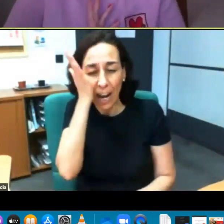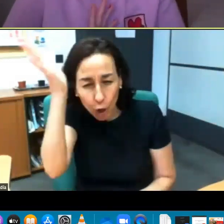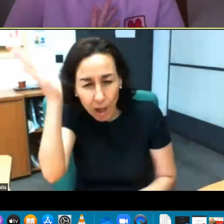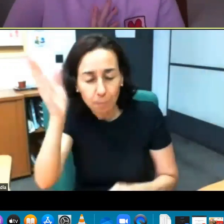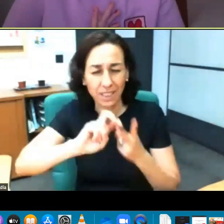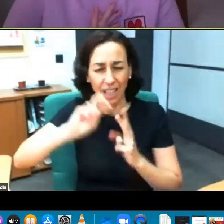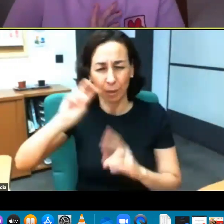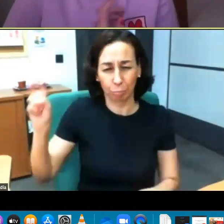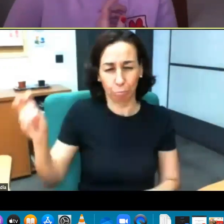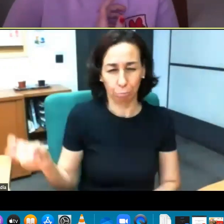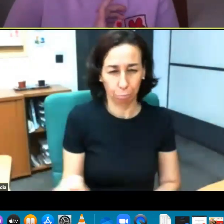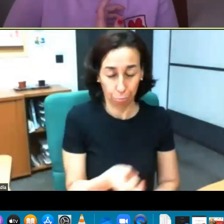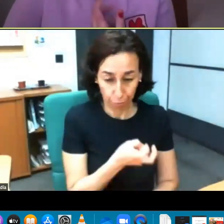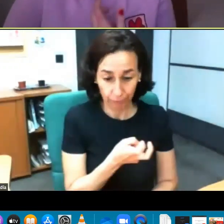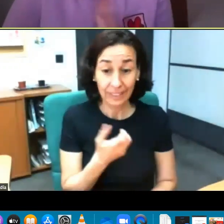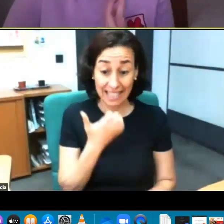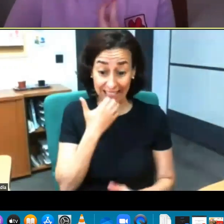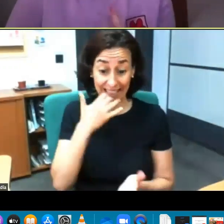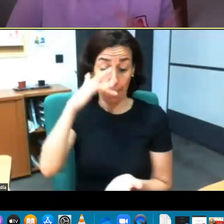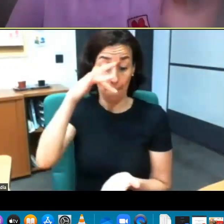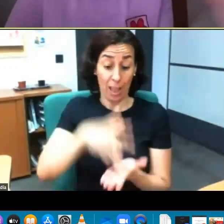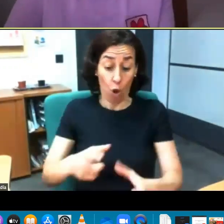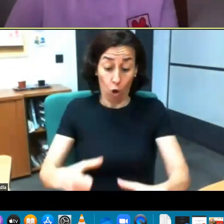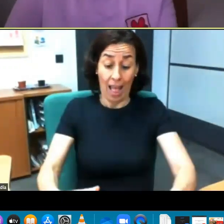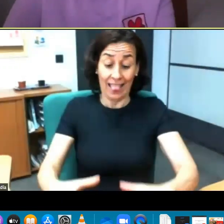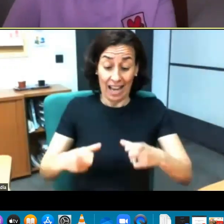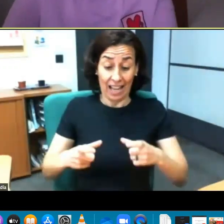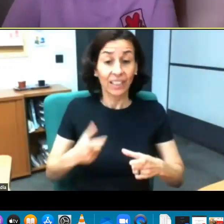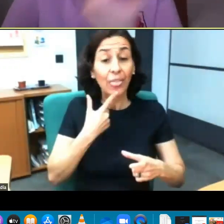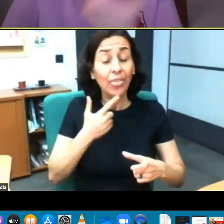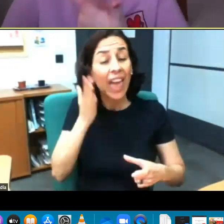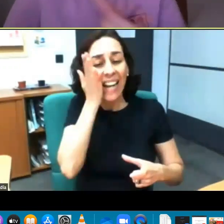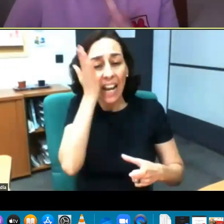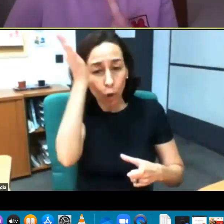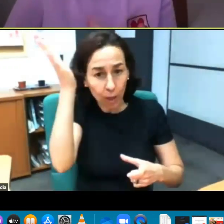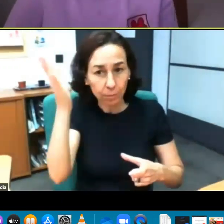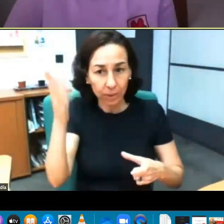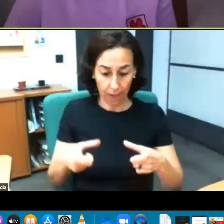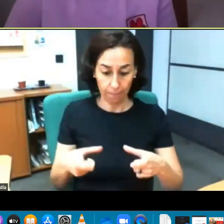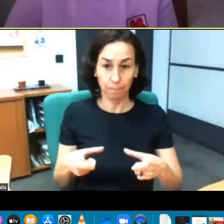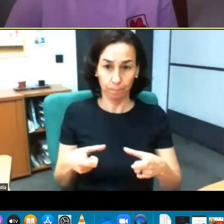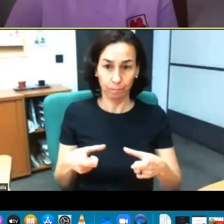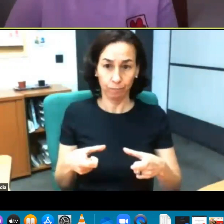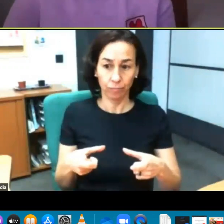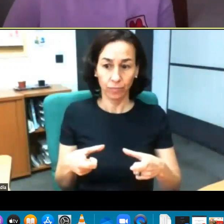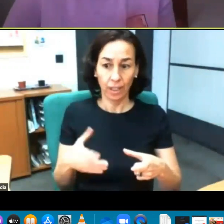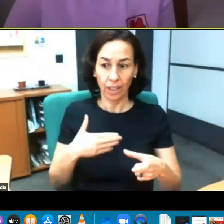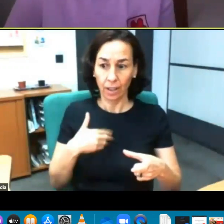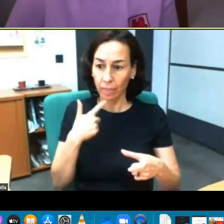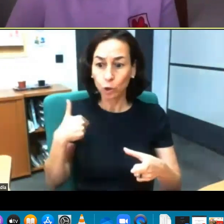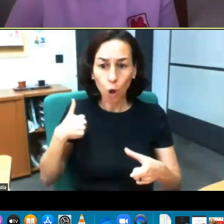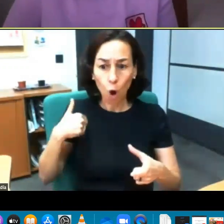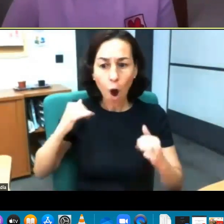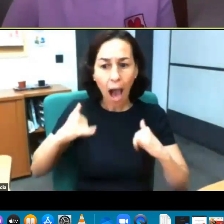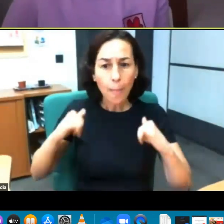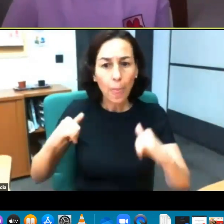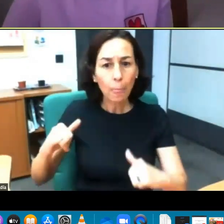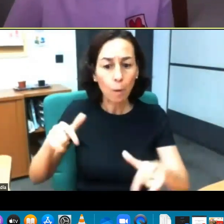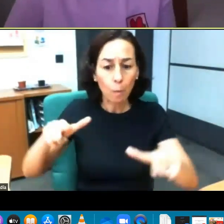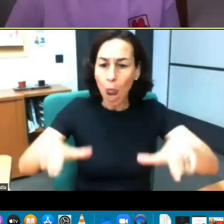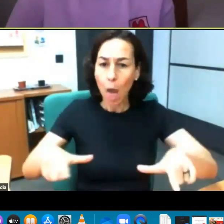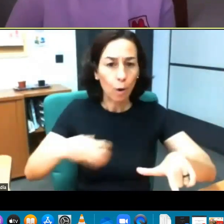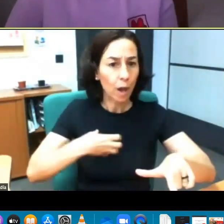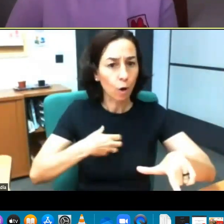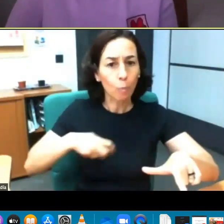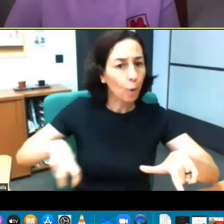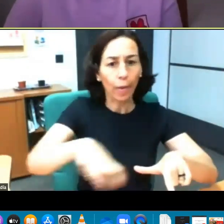por ejemplo, la tarjeta que pone narcolepsia, a la hora de ir deambulando por la clase me quedaré dormido y tendré problemas para relacionarme con el